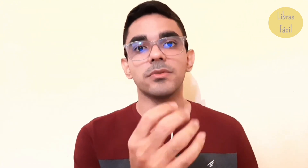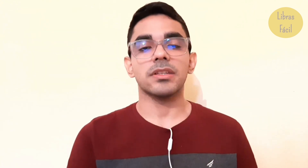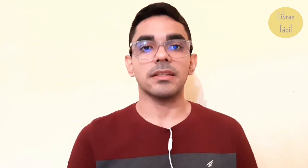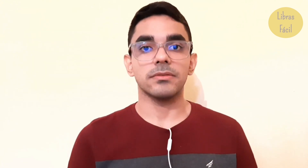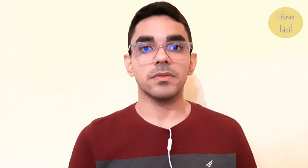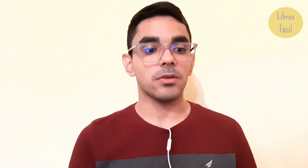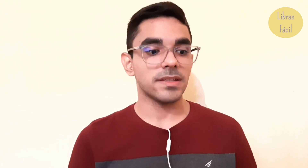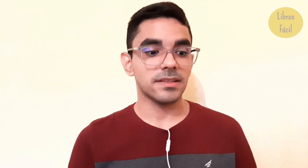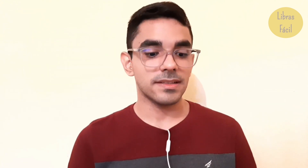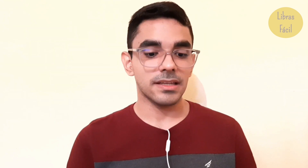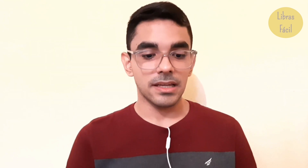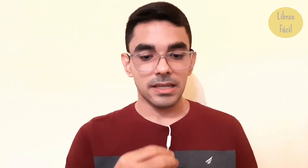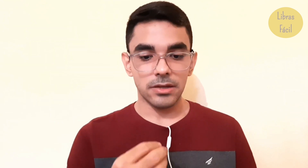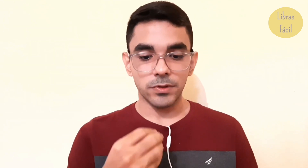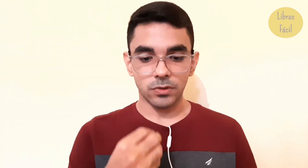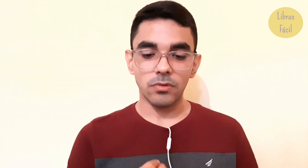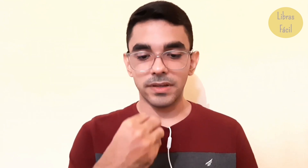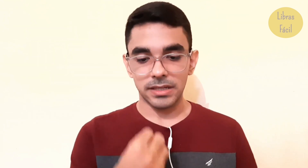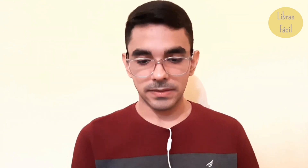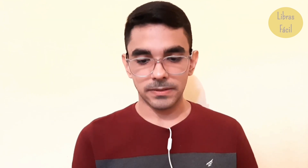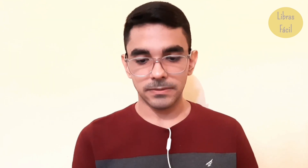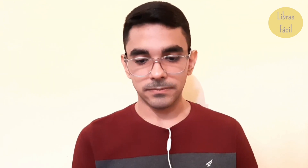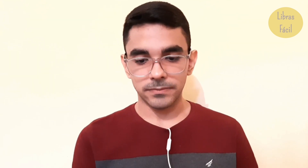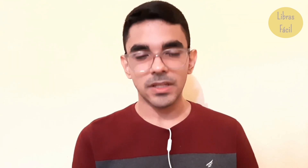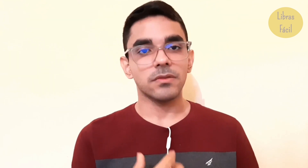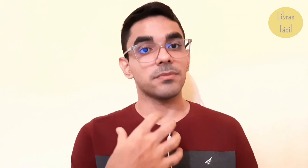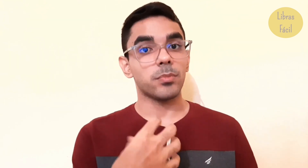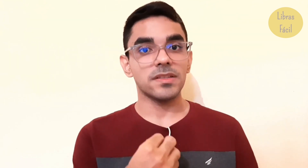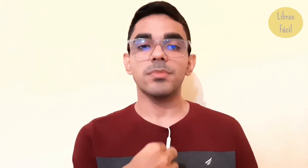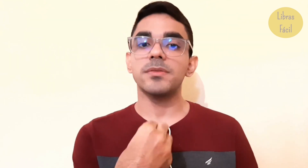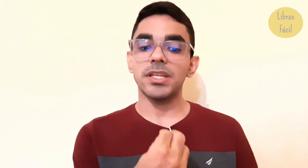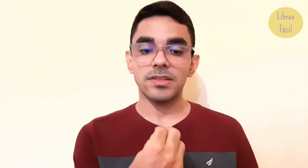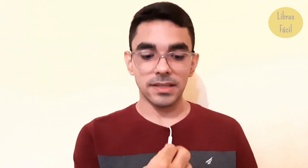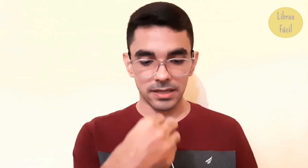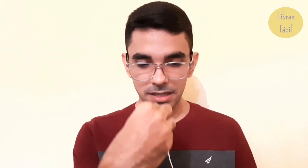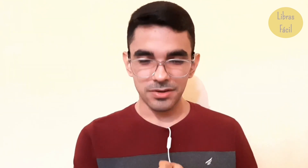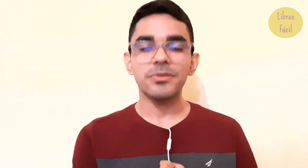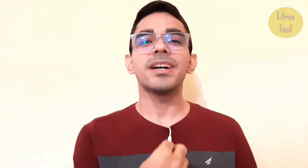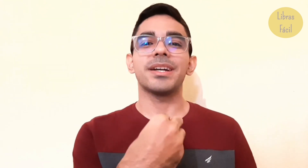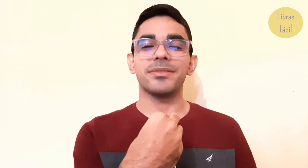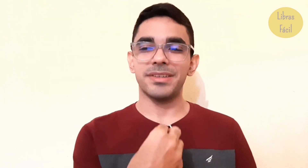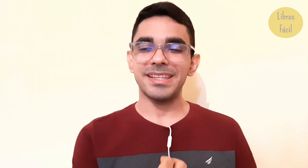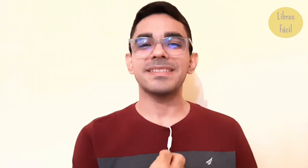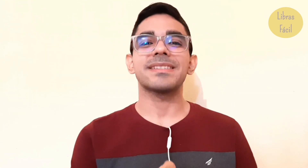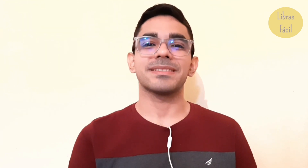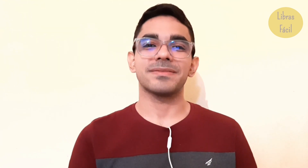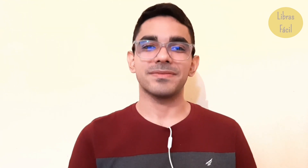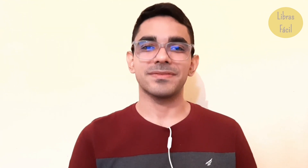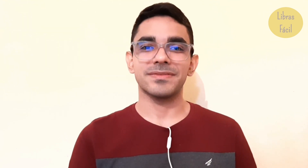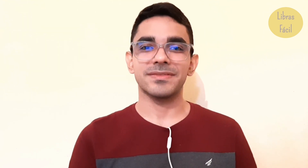estado. Você não precisa dizer eu estou feliz. Você pode simplesmente dizer eu feliz.